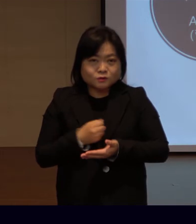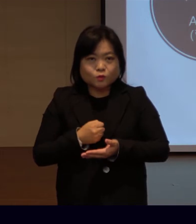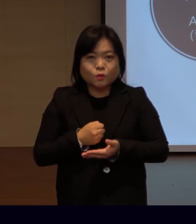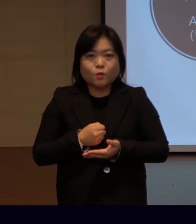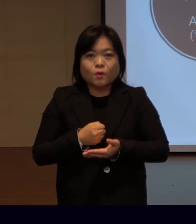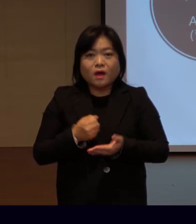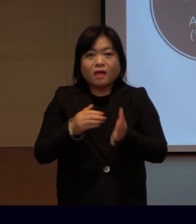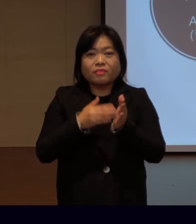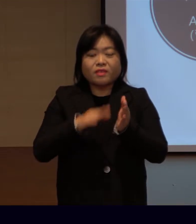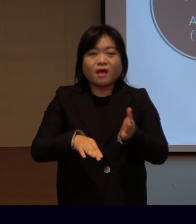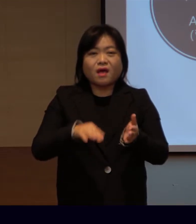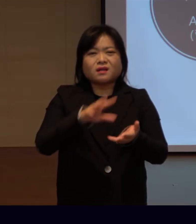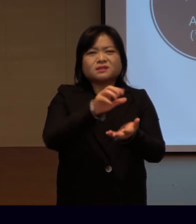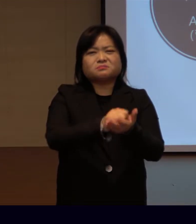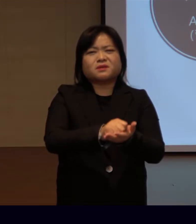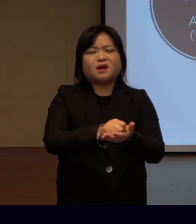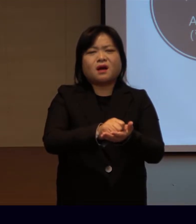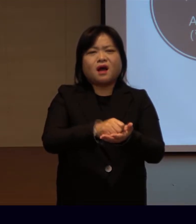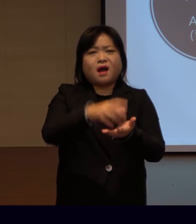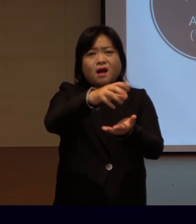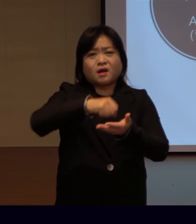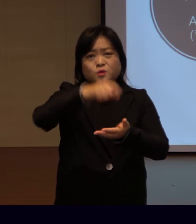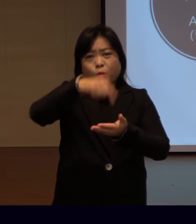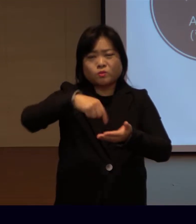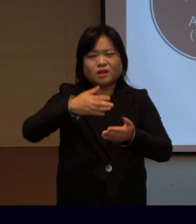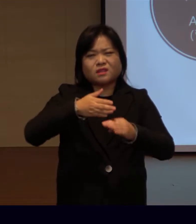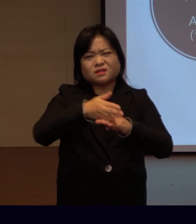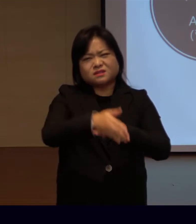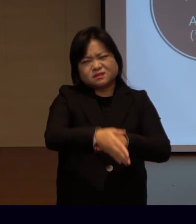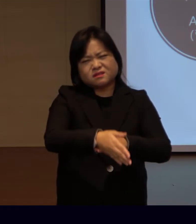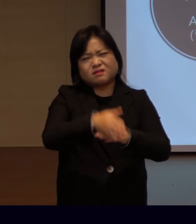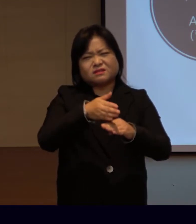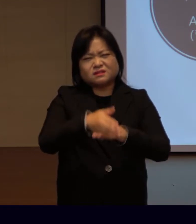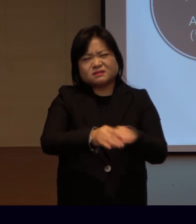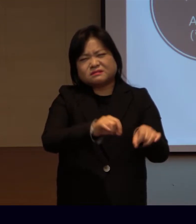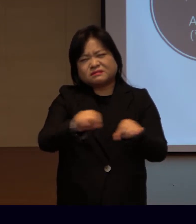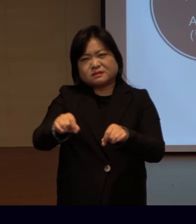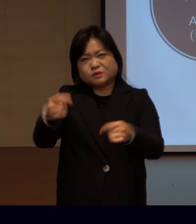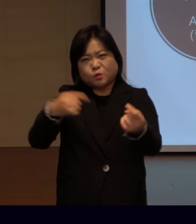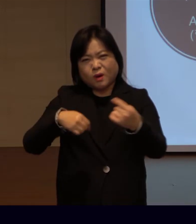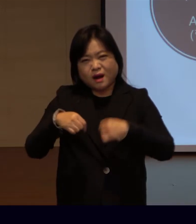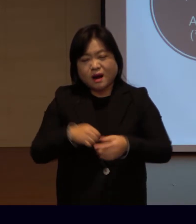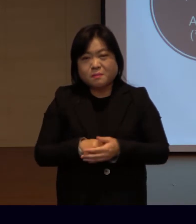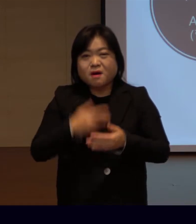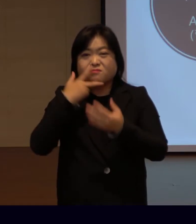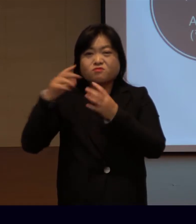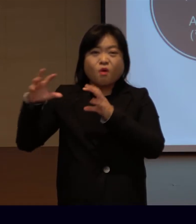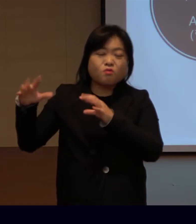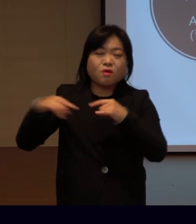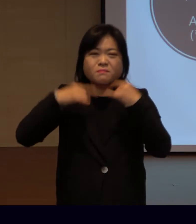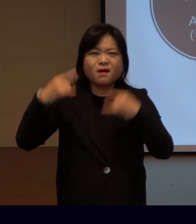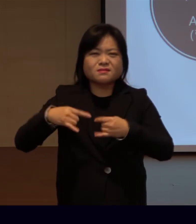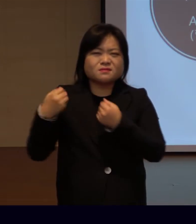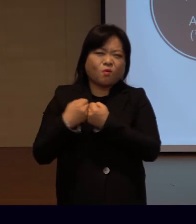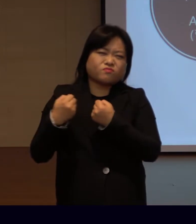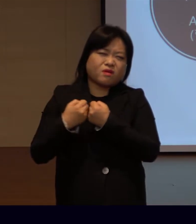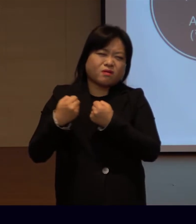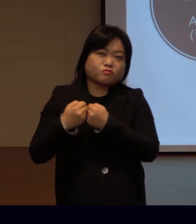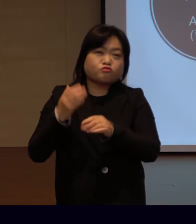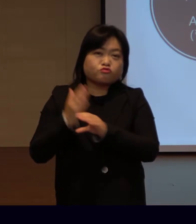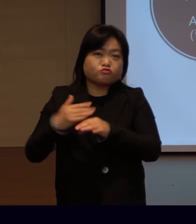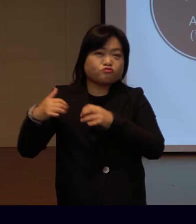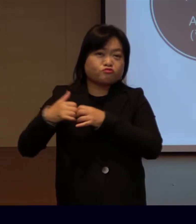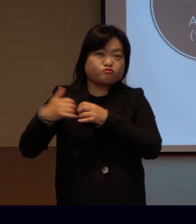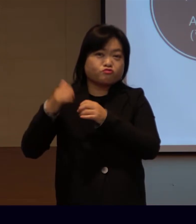식민지에서 생각보다 이게 늦게 들어온 거예요. 그래 그 당시에는 또 이제 역사를 보자면 영국하고 끊임없이 식민지 전쟁을 하던 때 맨날 지거든요.